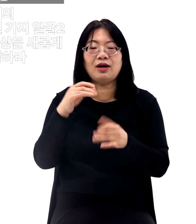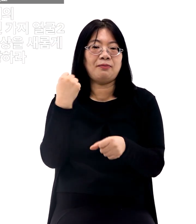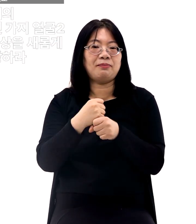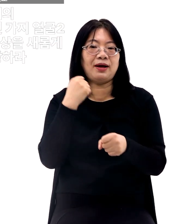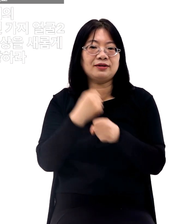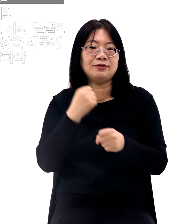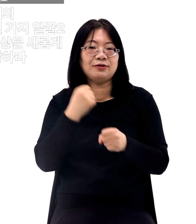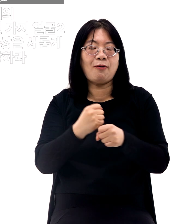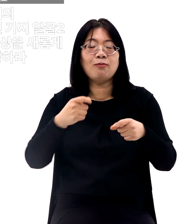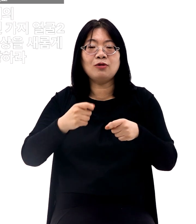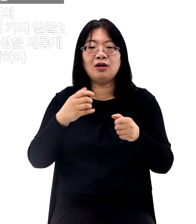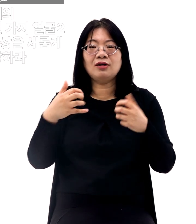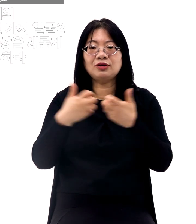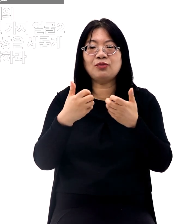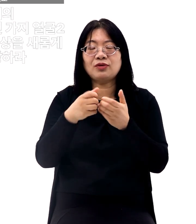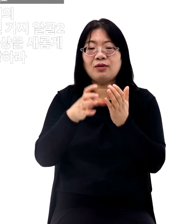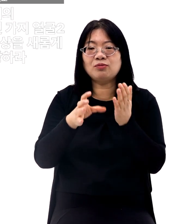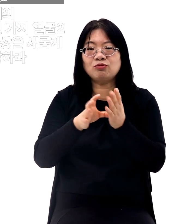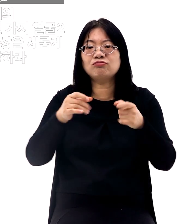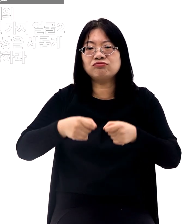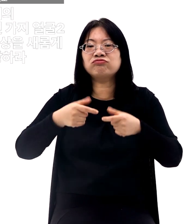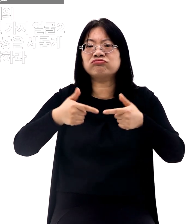증강하고 이러다 보니까